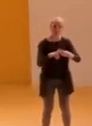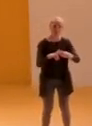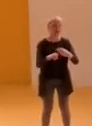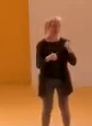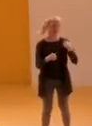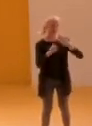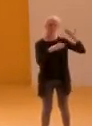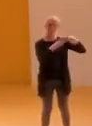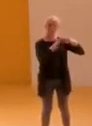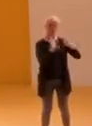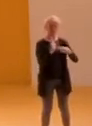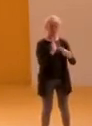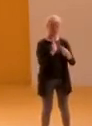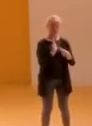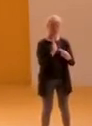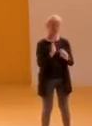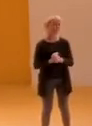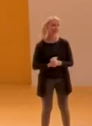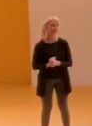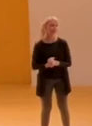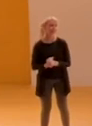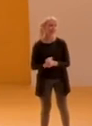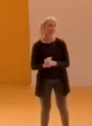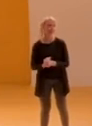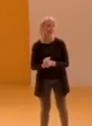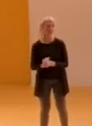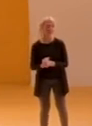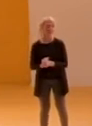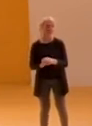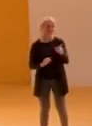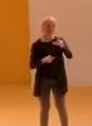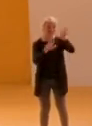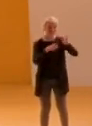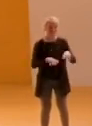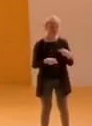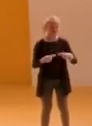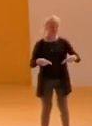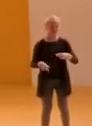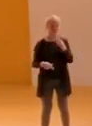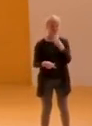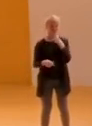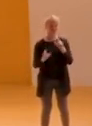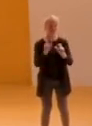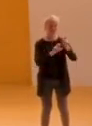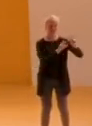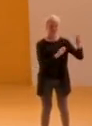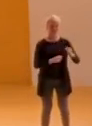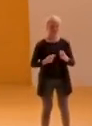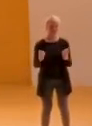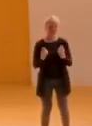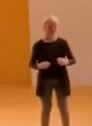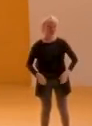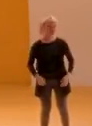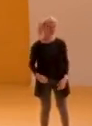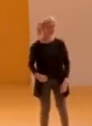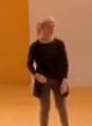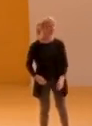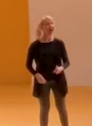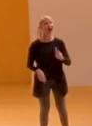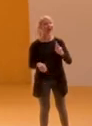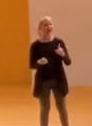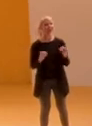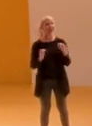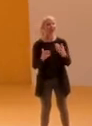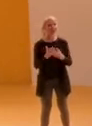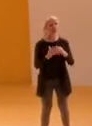często bo jak zobaczycie państwo na tej tabeli to wcale nie było mało przypadków no i ten drugi element smutności